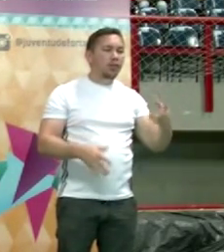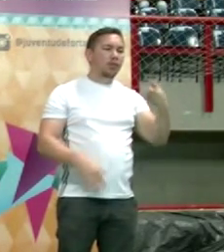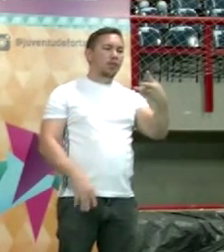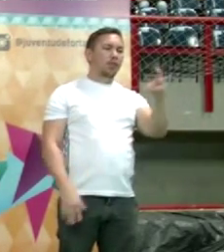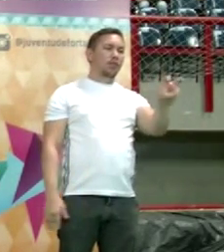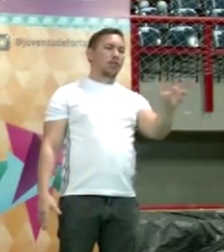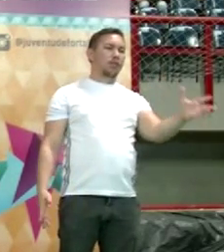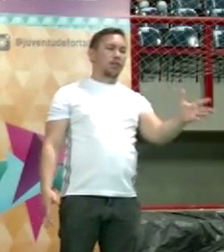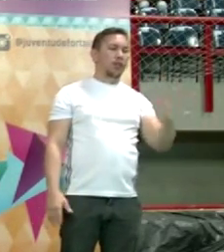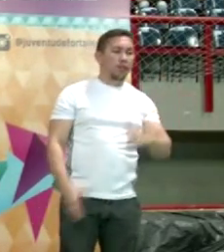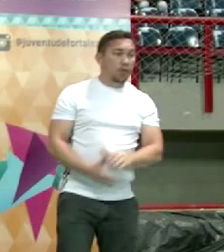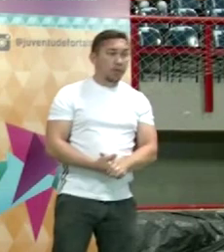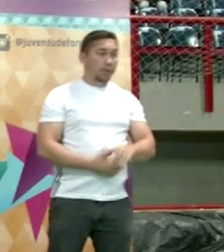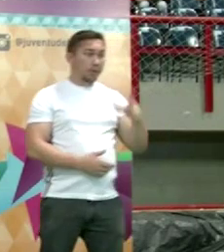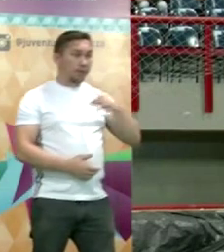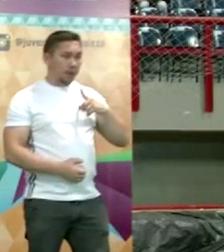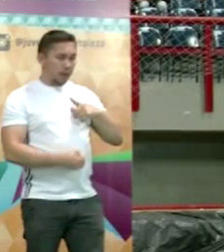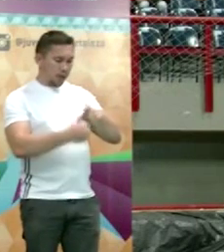Reconheceram o Brasil livre.